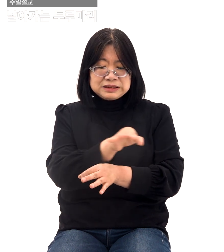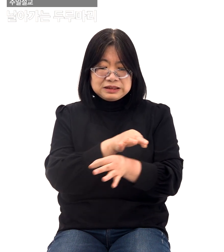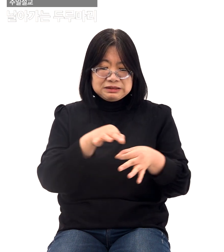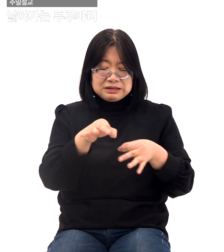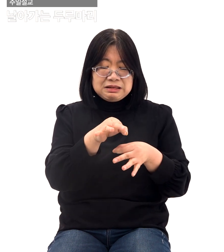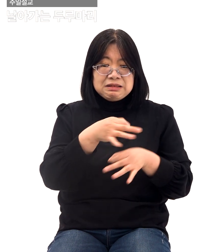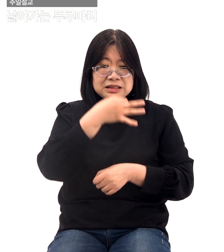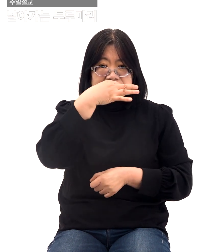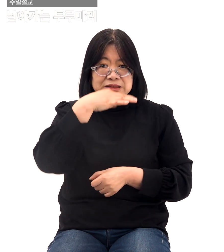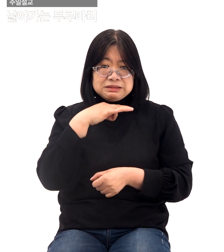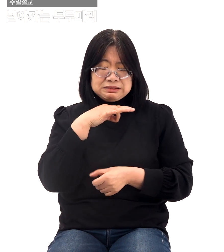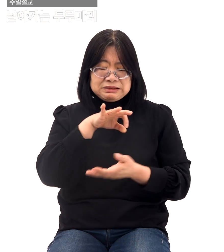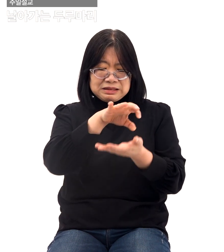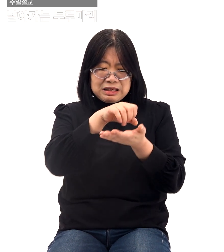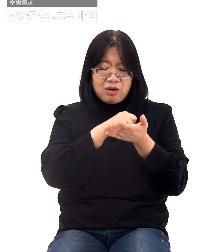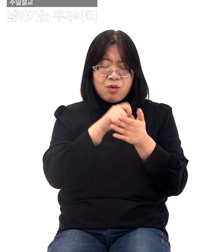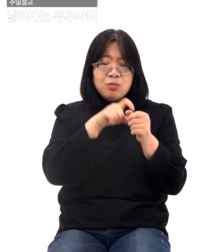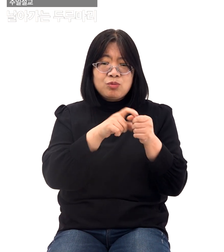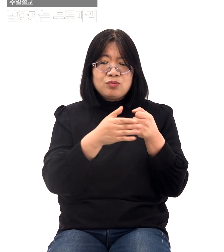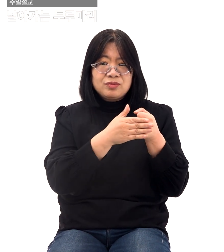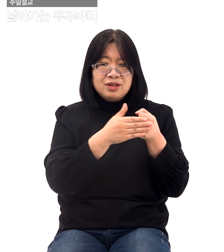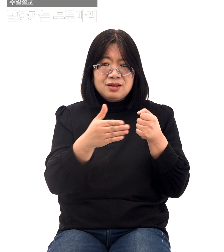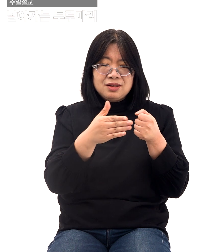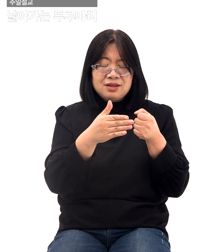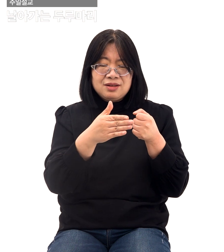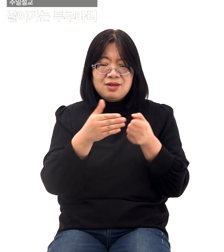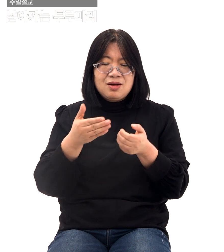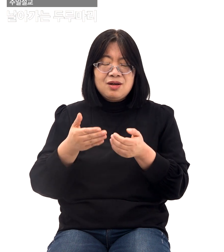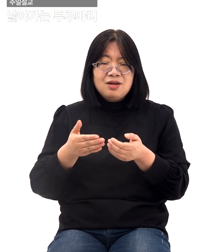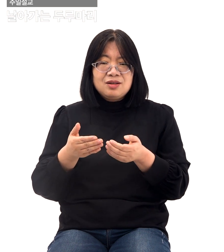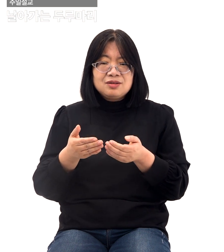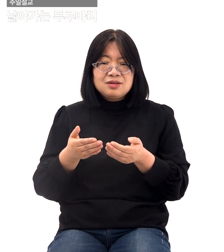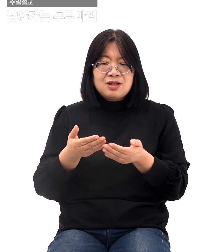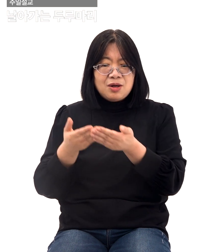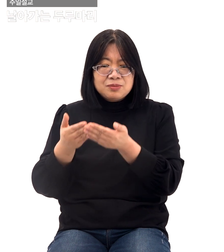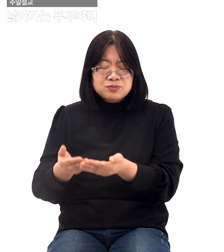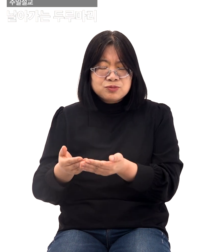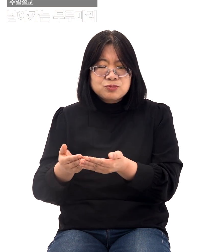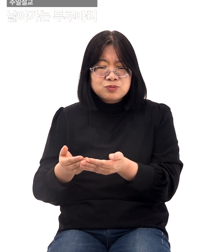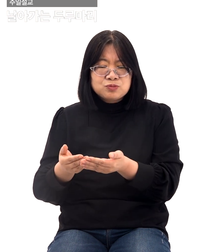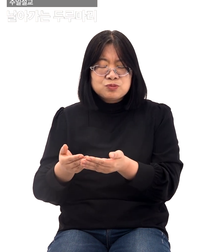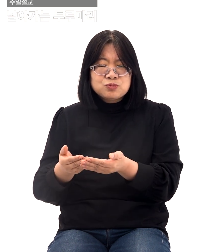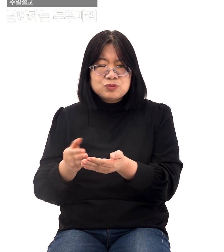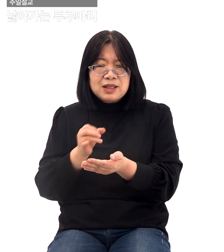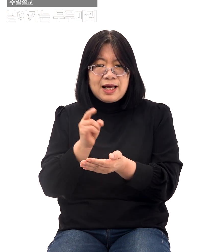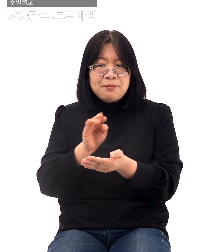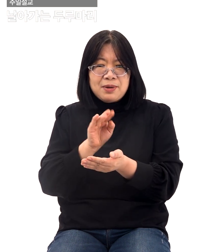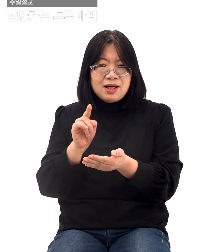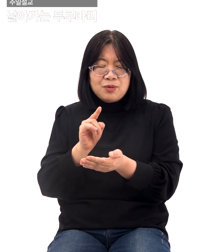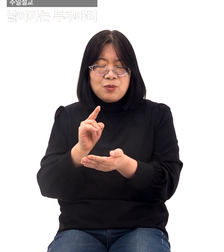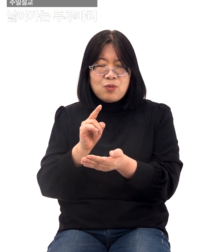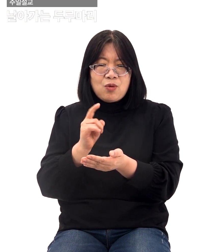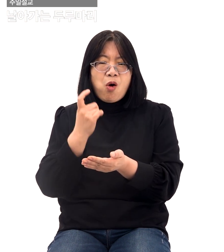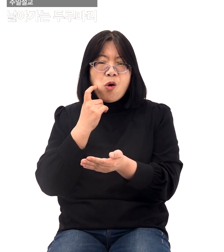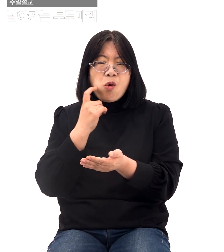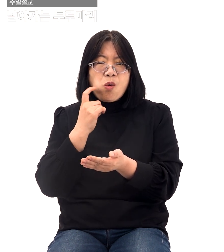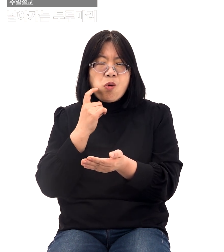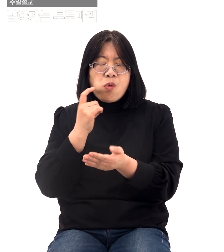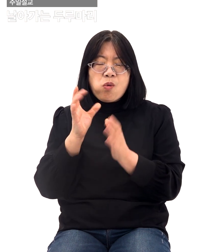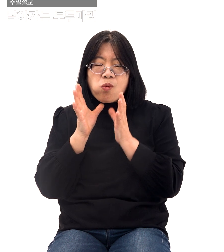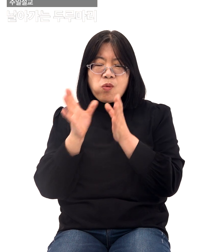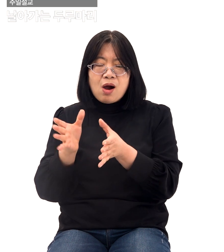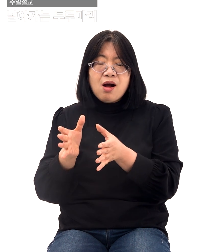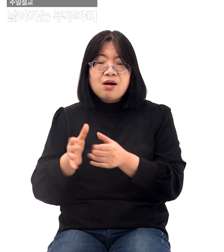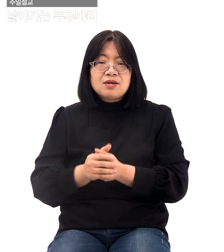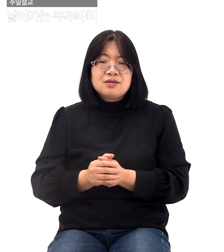경제적인 이득을 취하기 위해서 이 무게로 자꾸 속이는 거예요. 옛날에 우리